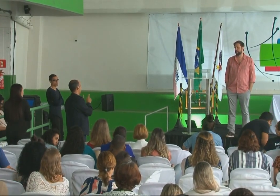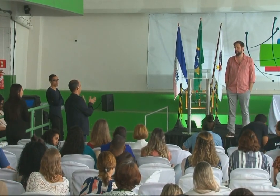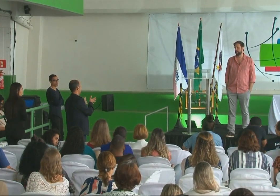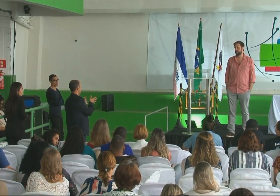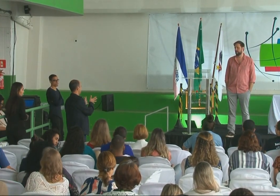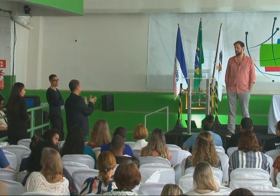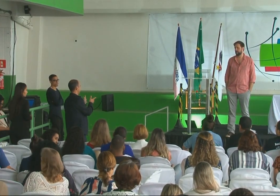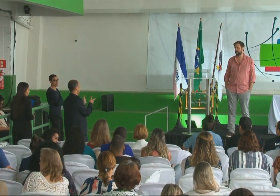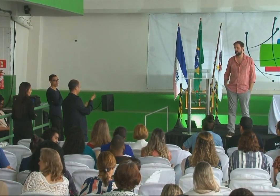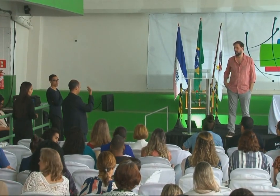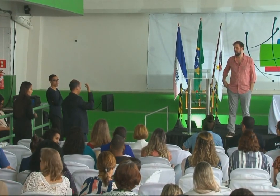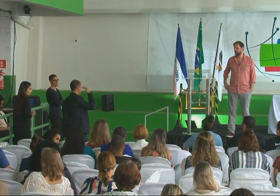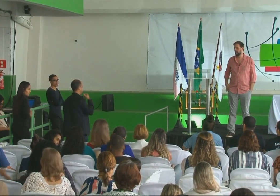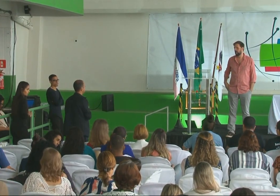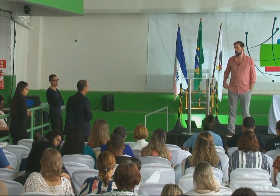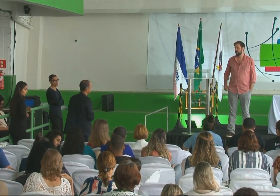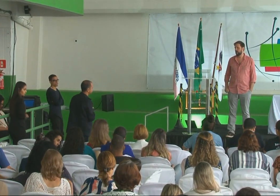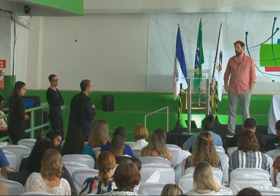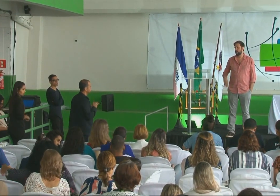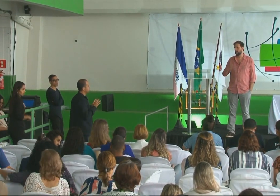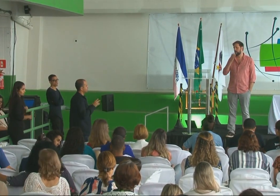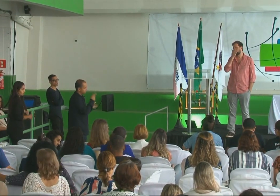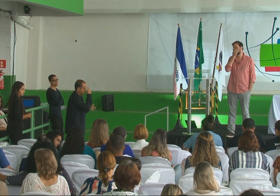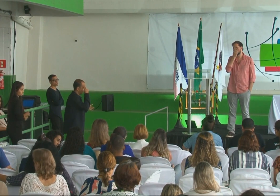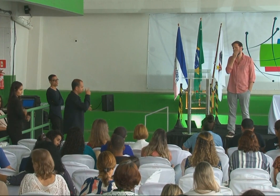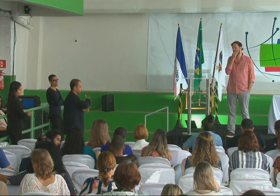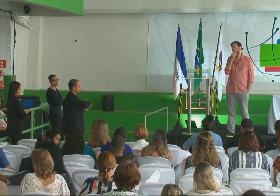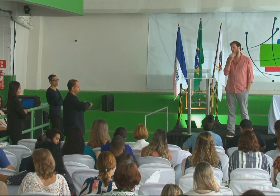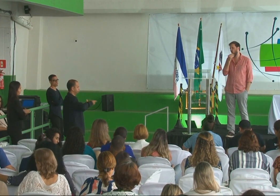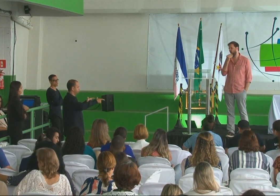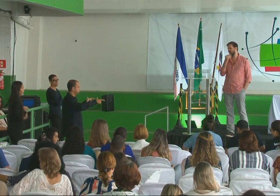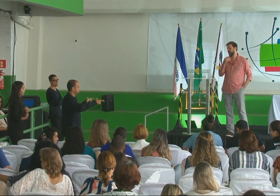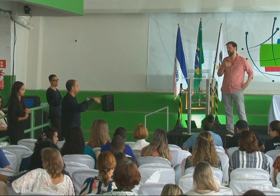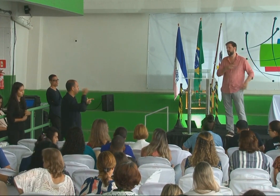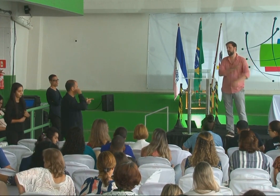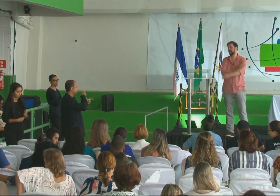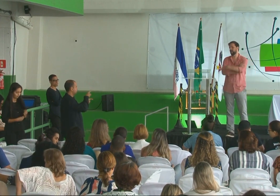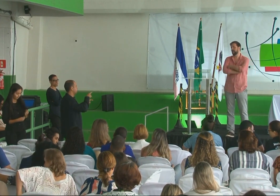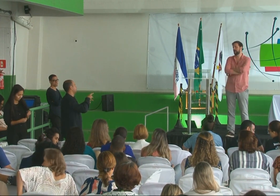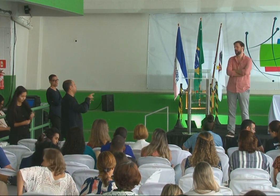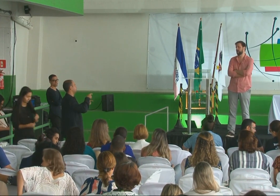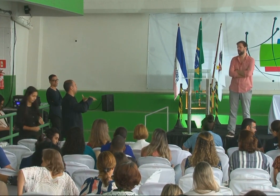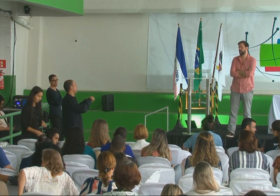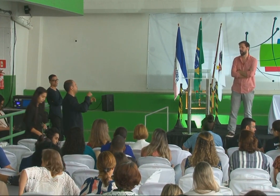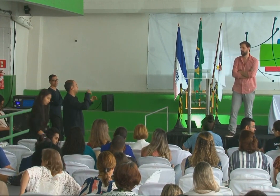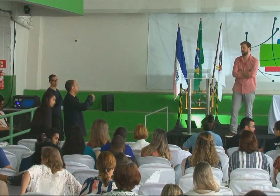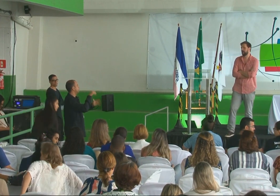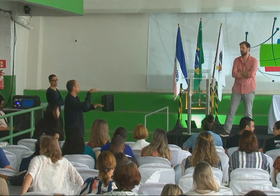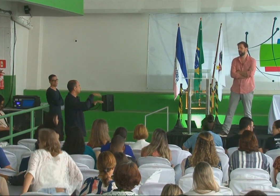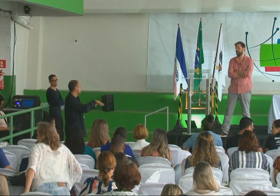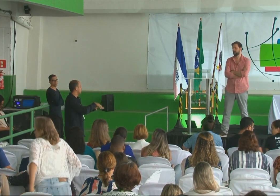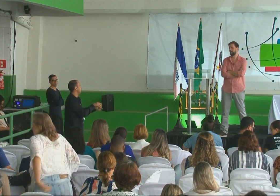Então, a gente fala da Lei de Libras, né? E existem pessoas,